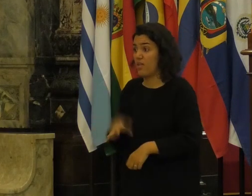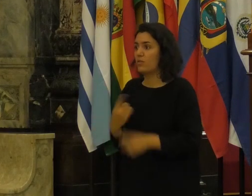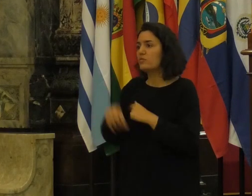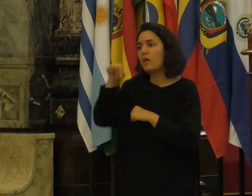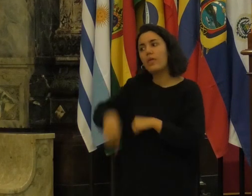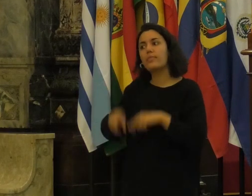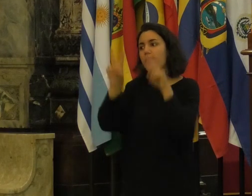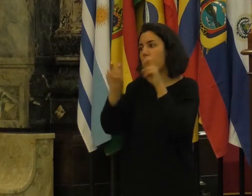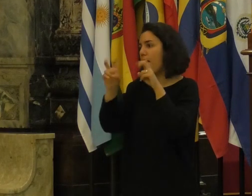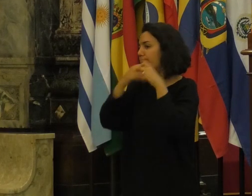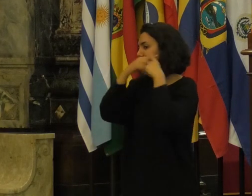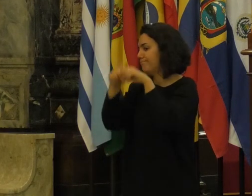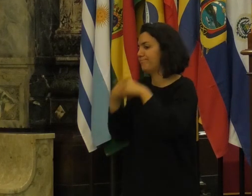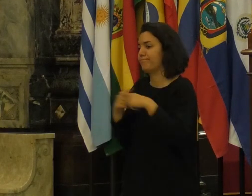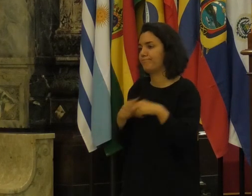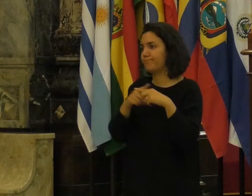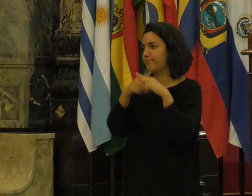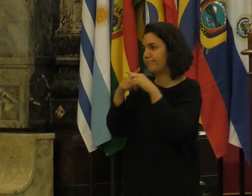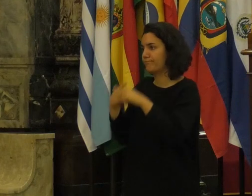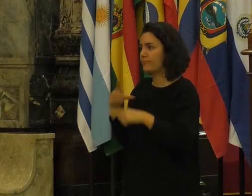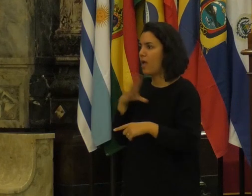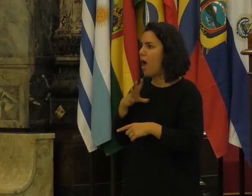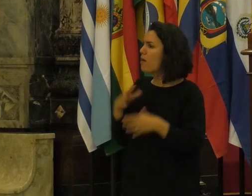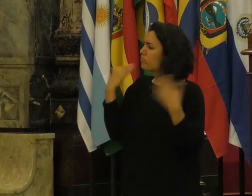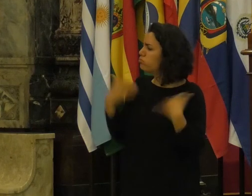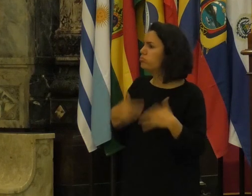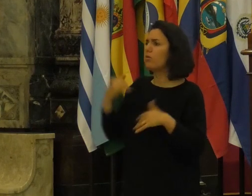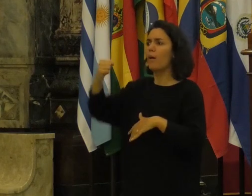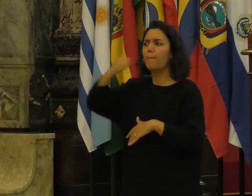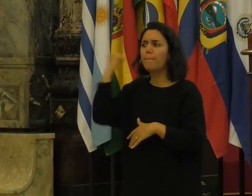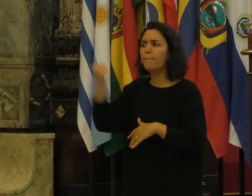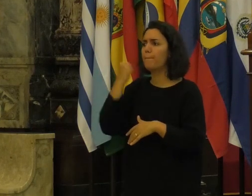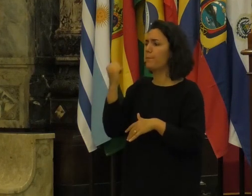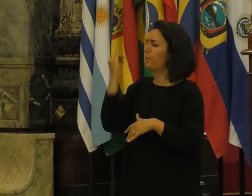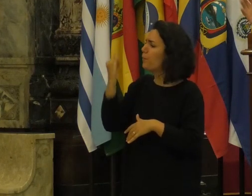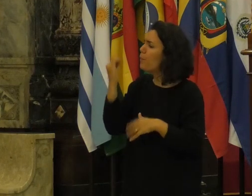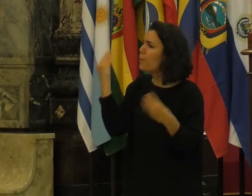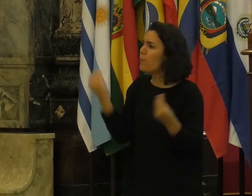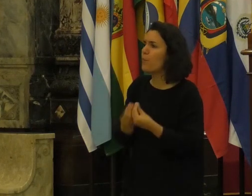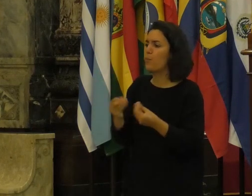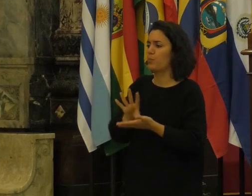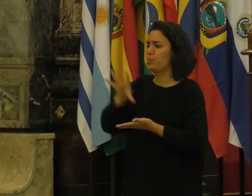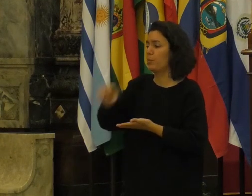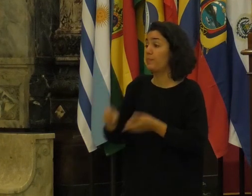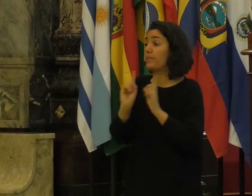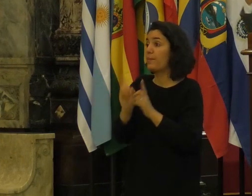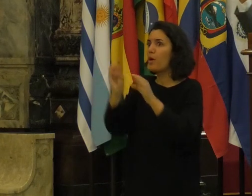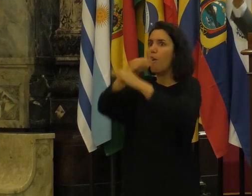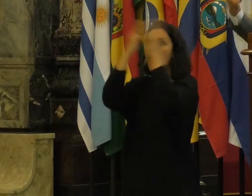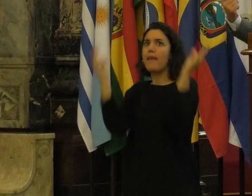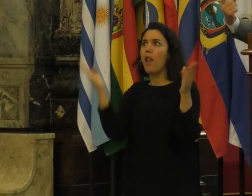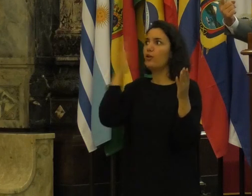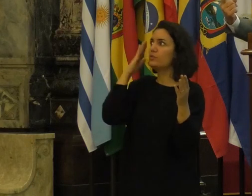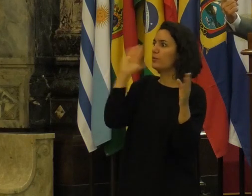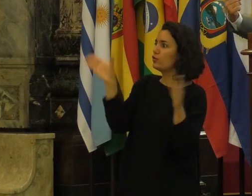para debatir. Me parece que hay bolsones de colonialidad. Y otro es pura universalización del conocimiento y